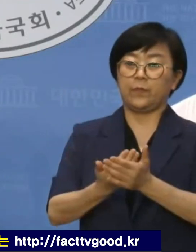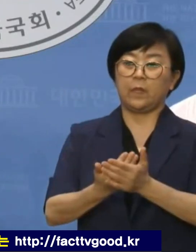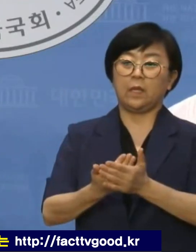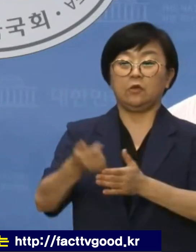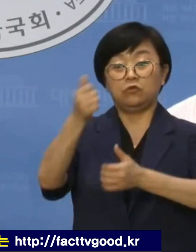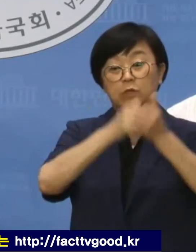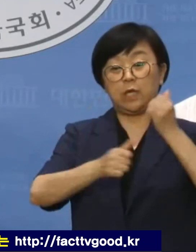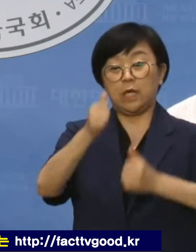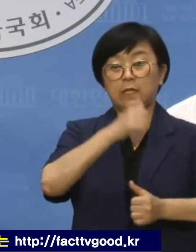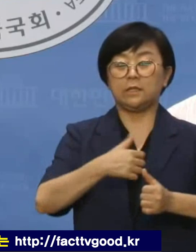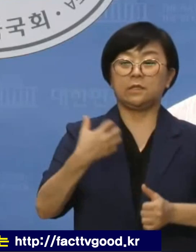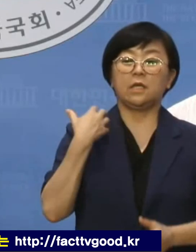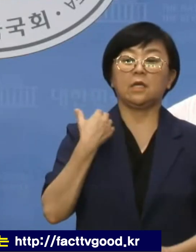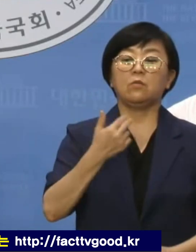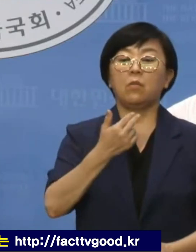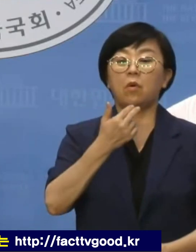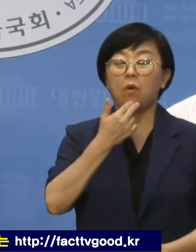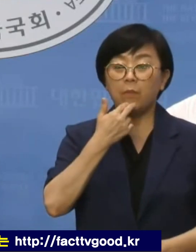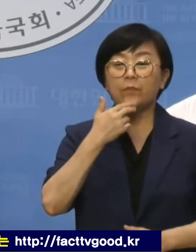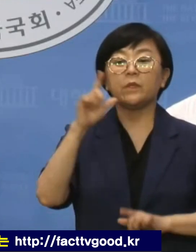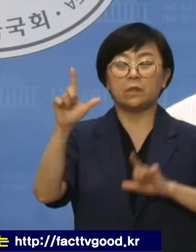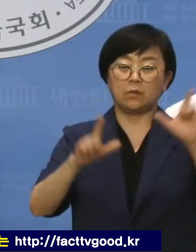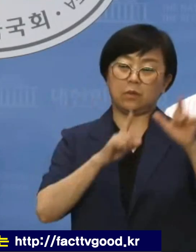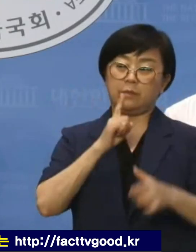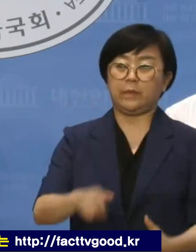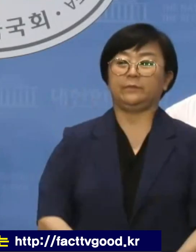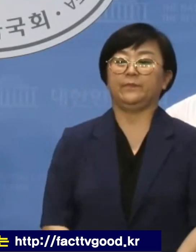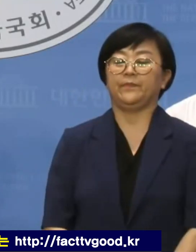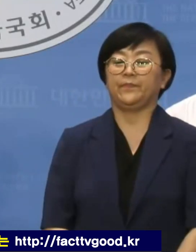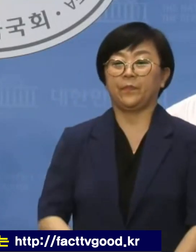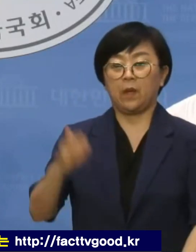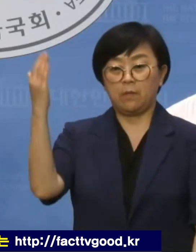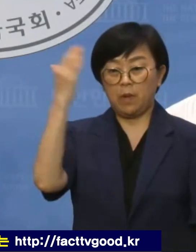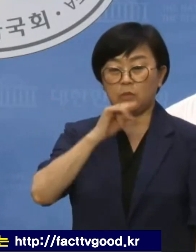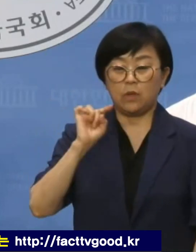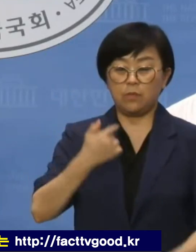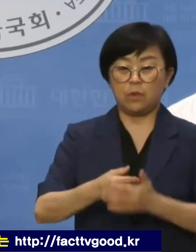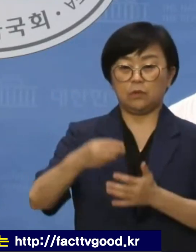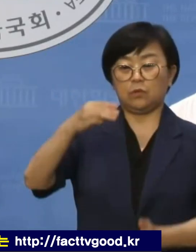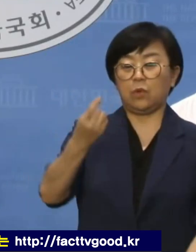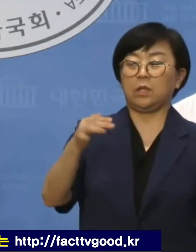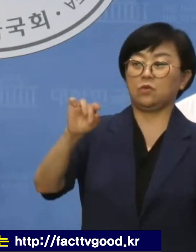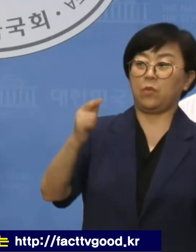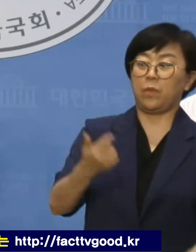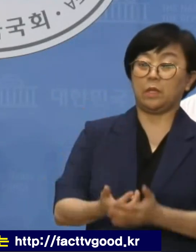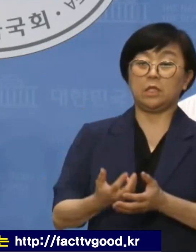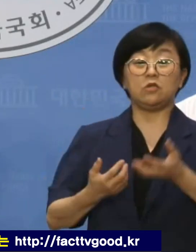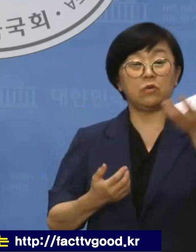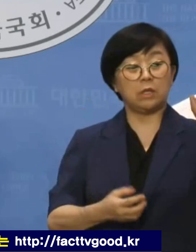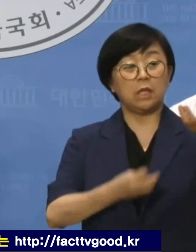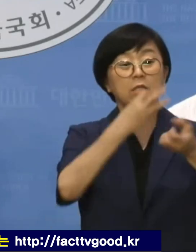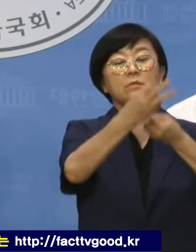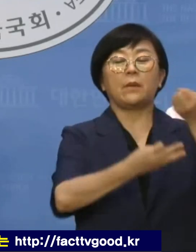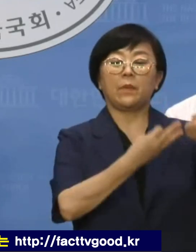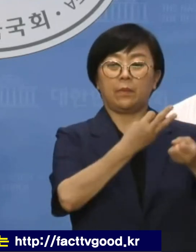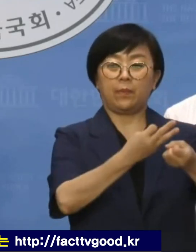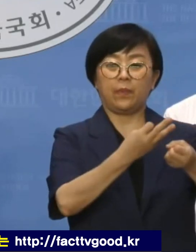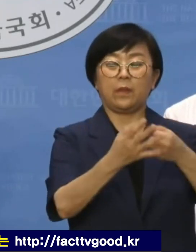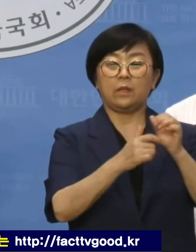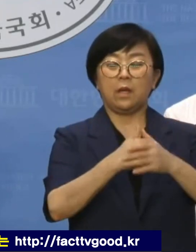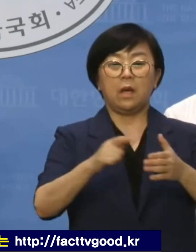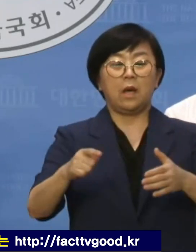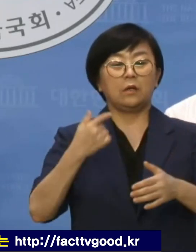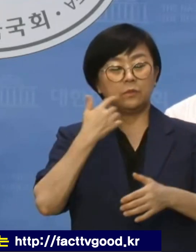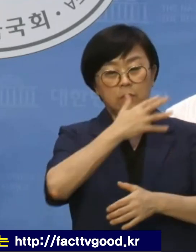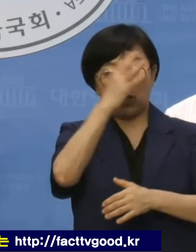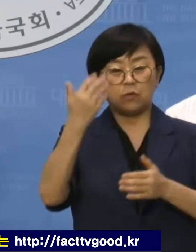후대에 책임지지 못할 일을 하는 것이라는 생각이 듭니다. 맑고 고운 태촌면, 저희 이주한 지 지금 13년이 되었습니다. 이